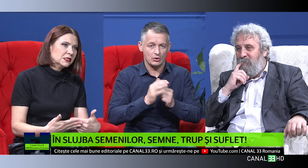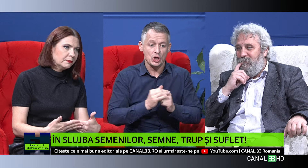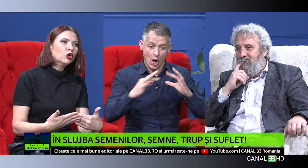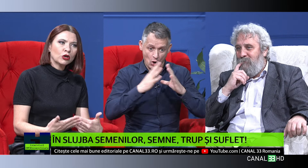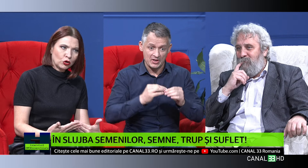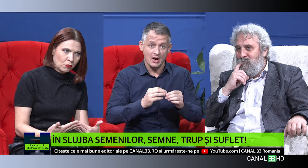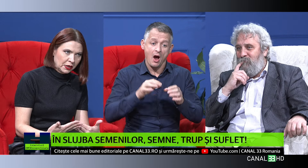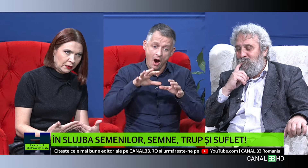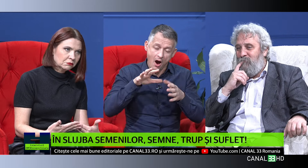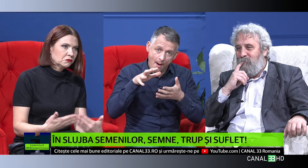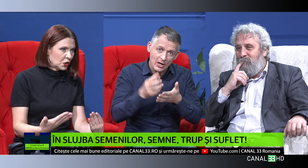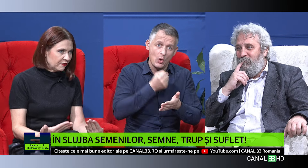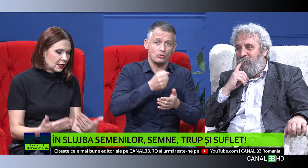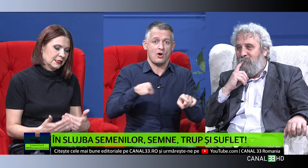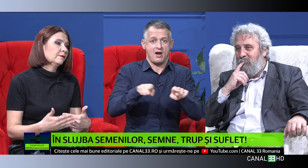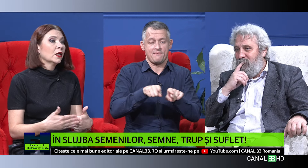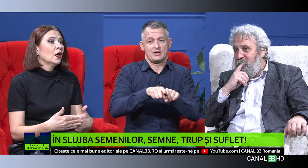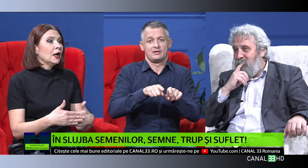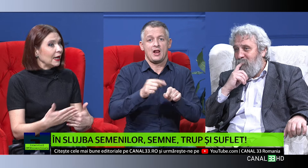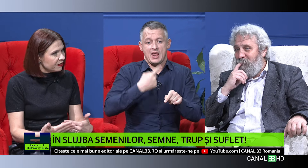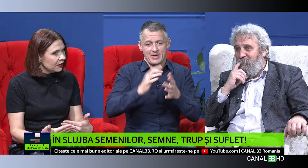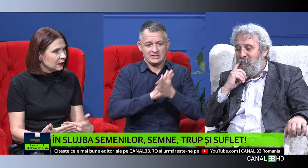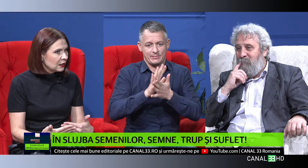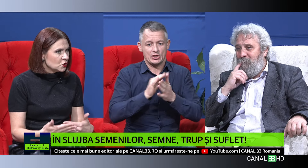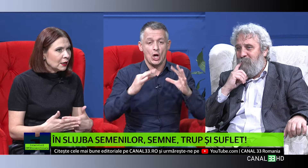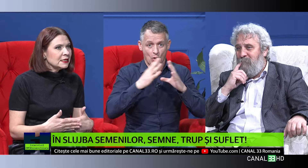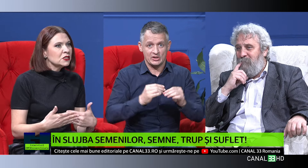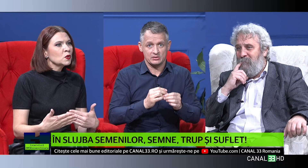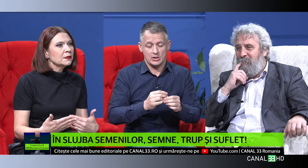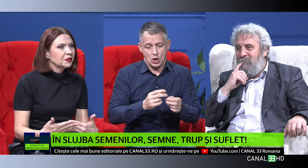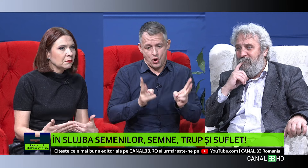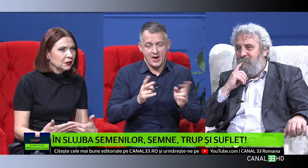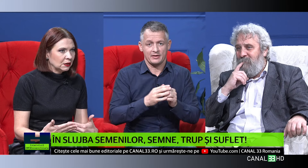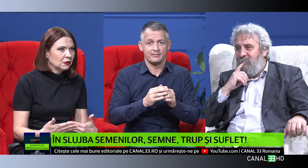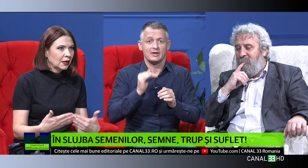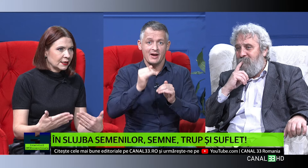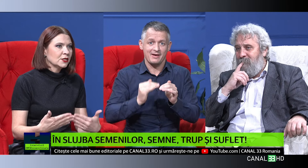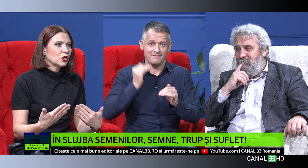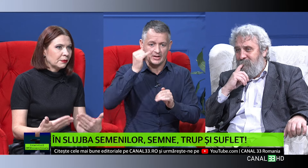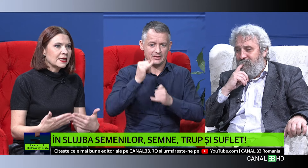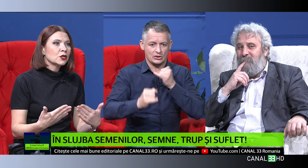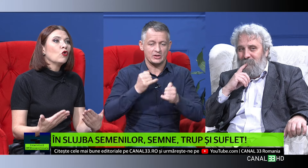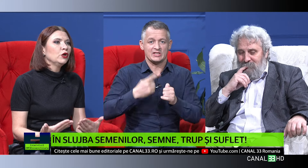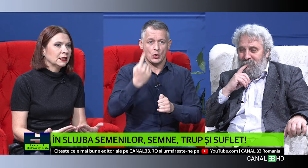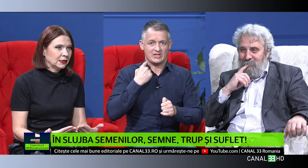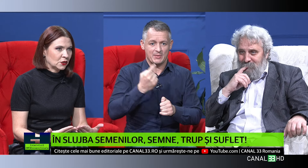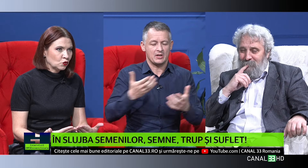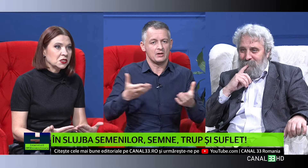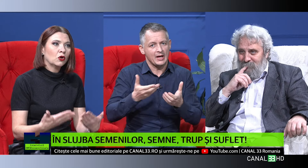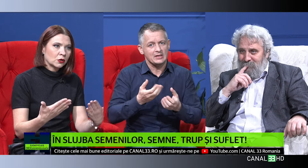Limbii Semnelor Române. Și e firesc. La nivel internațional există o săptămână în care se celebrează comunitatea surzilor